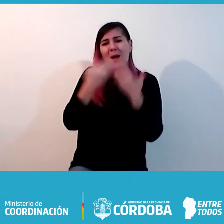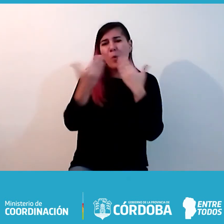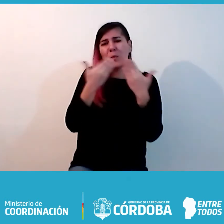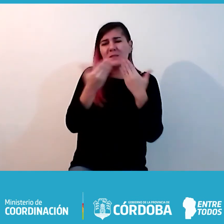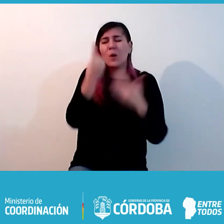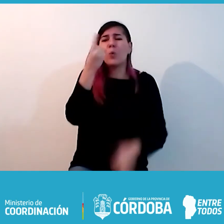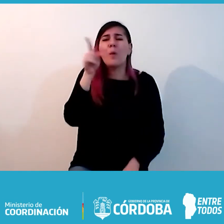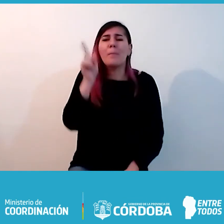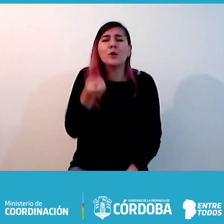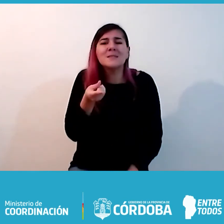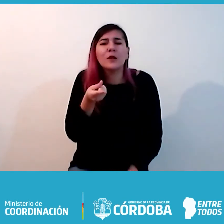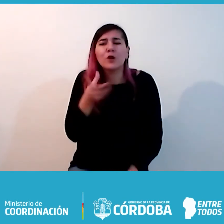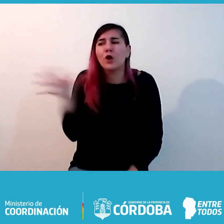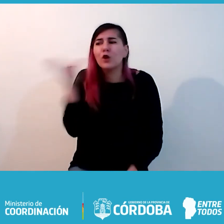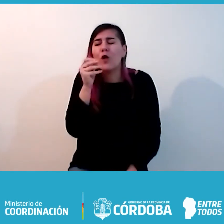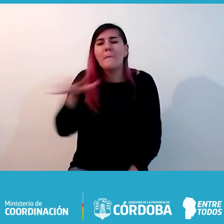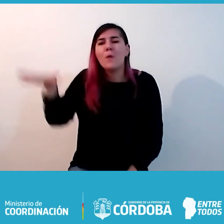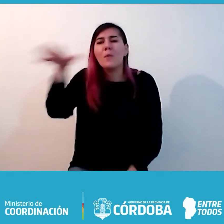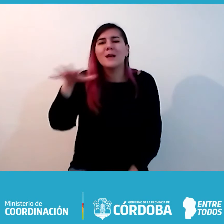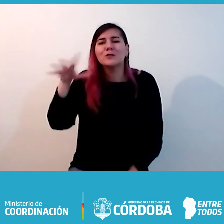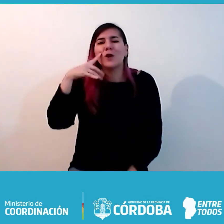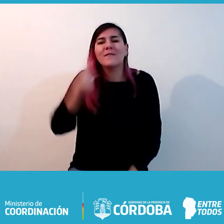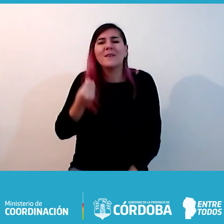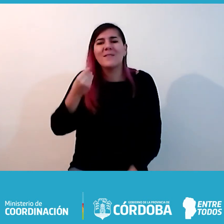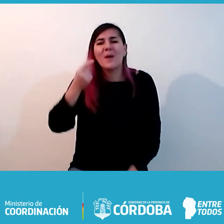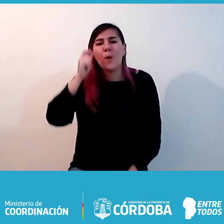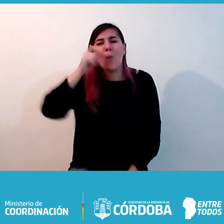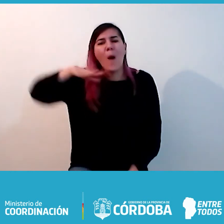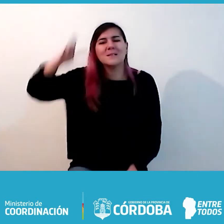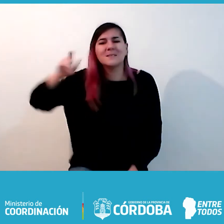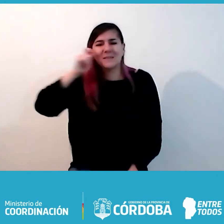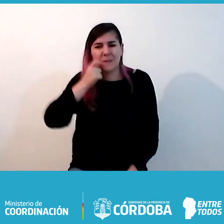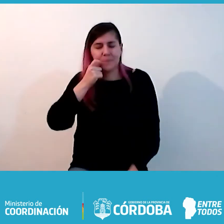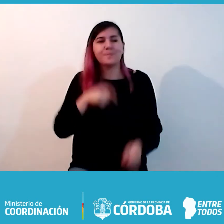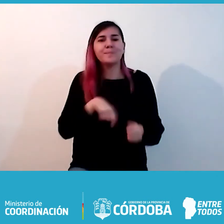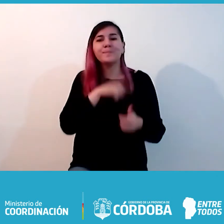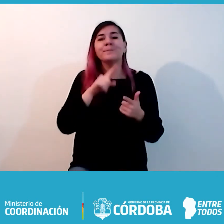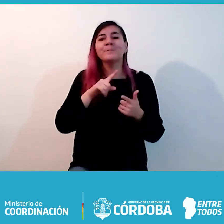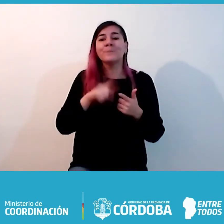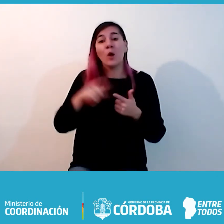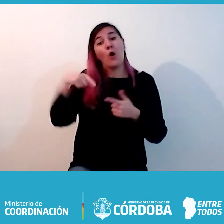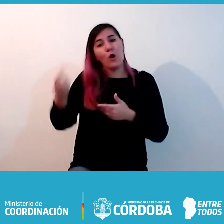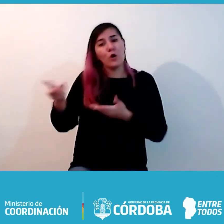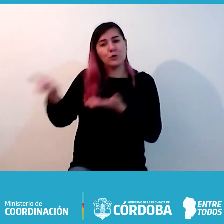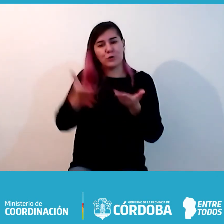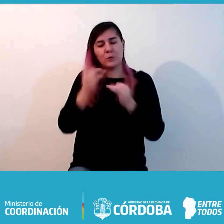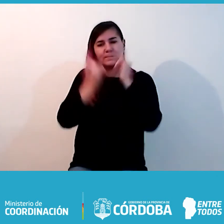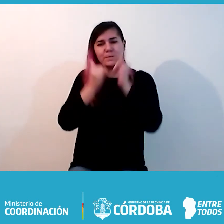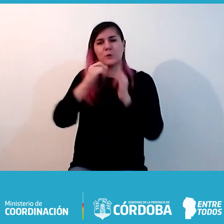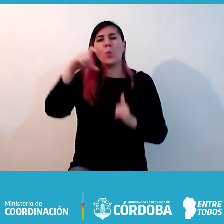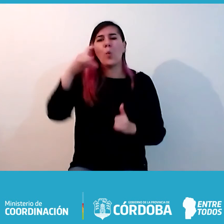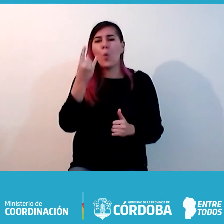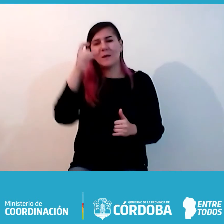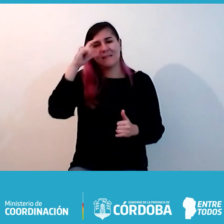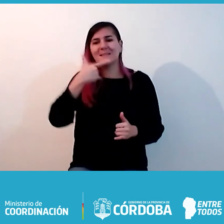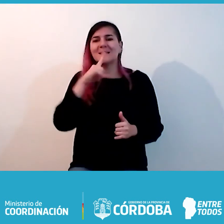apenas representa el 1% de toda la población del Valle, concluye su exposición. María Cecilia Cuesta se presenta y dice ser